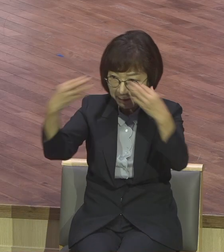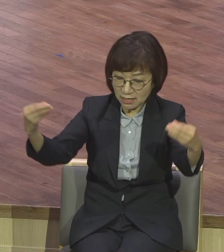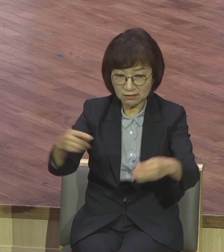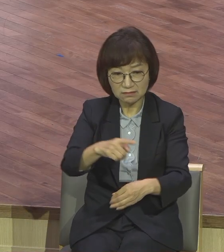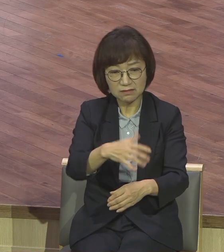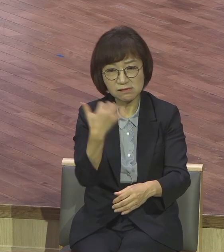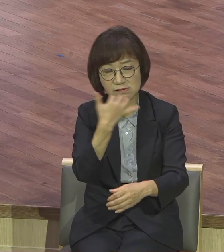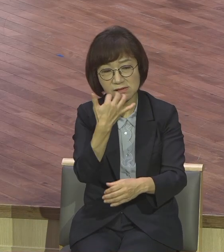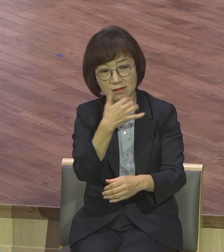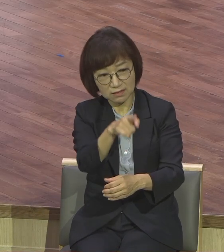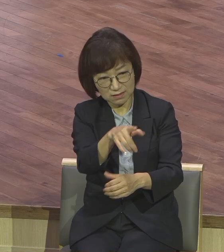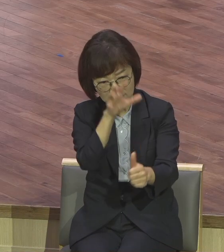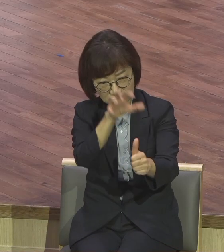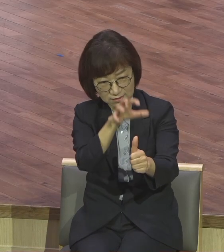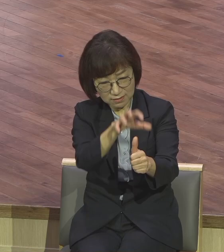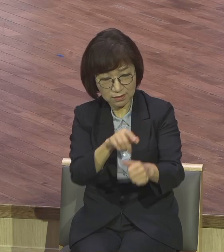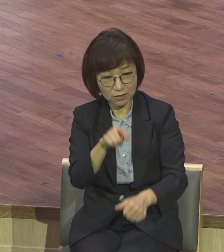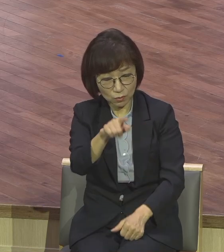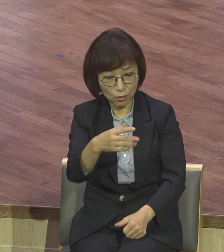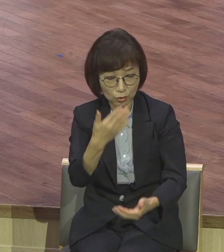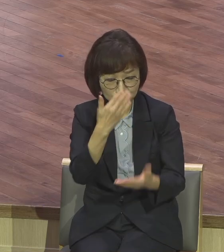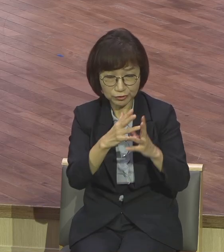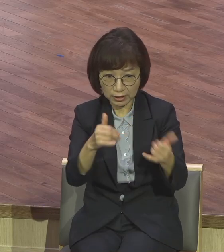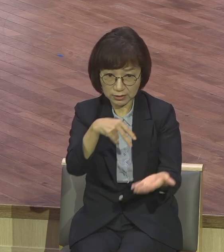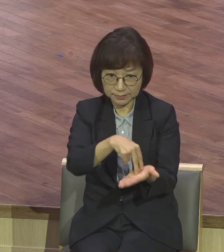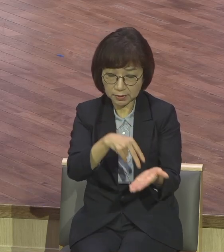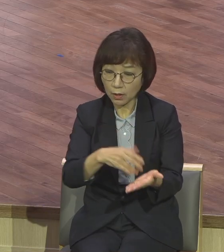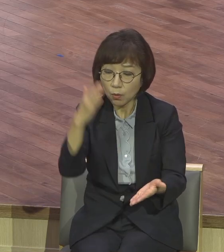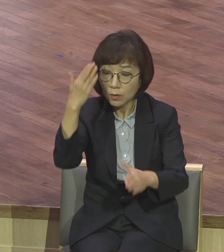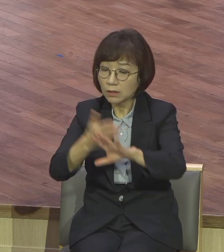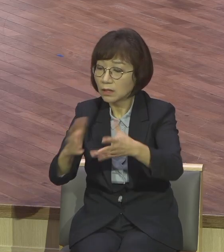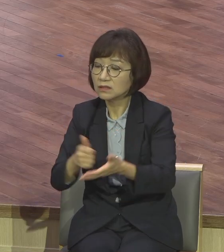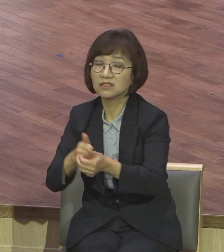이르되, 너가 유대인으로서 이방인을 따르고